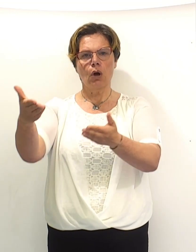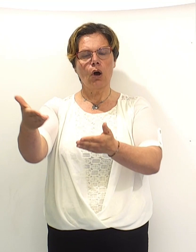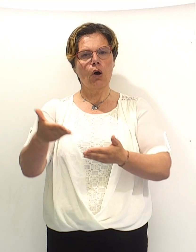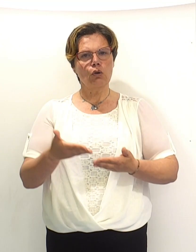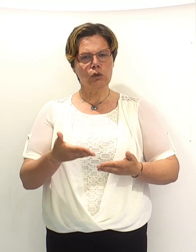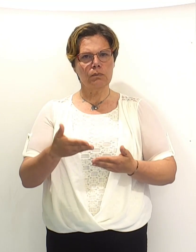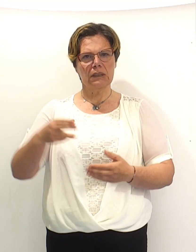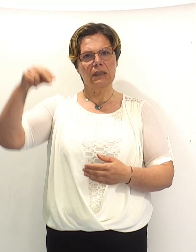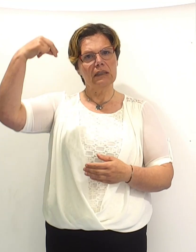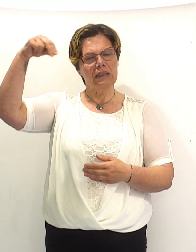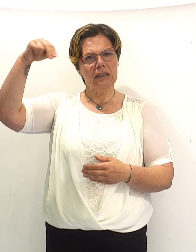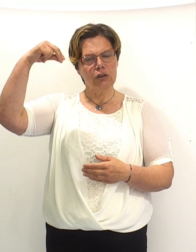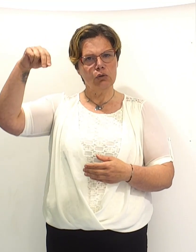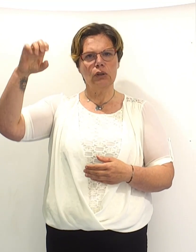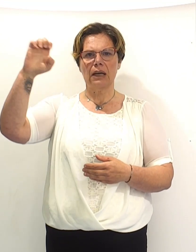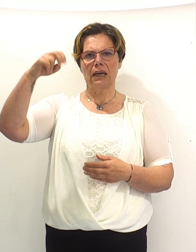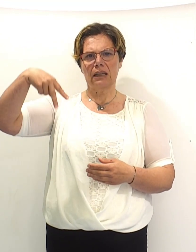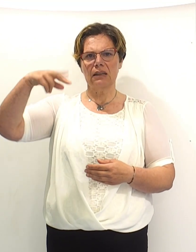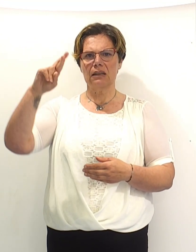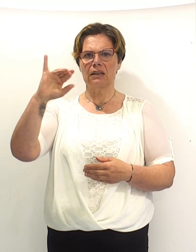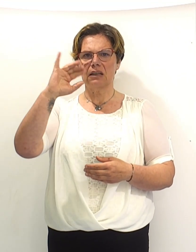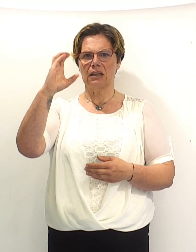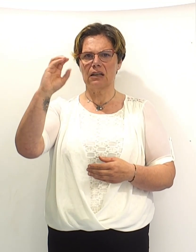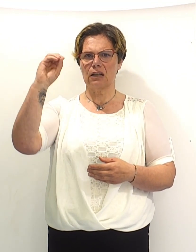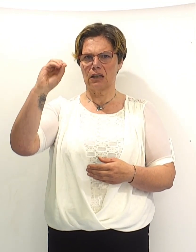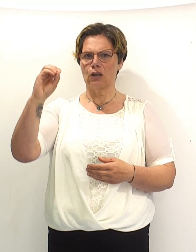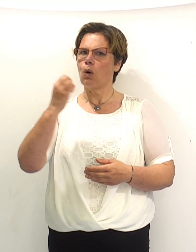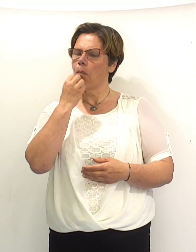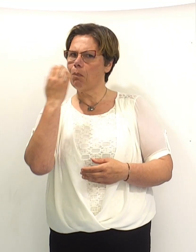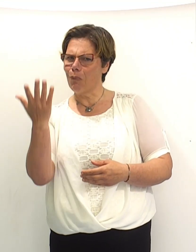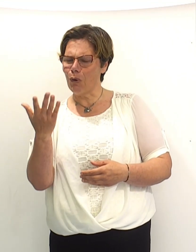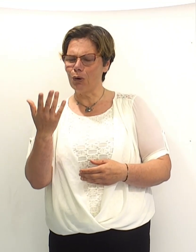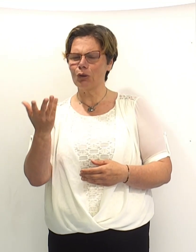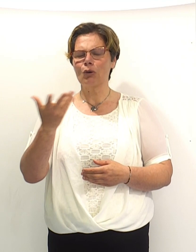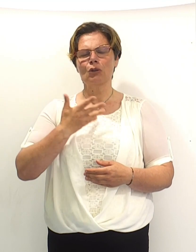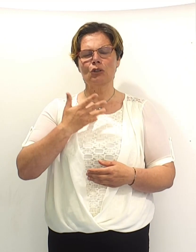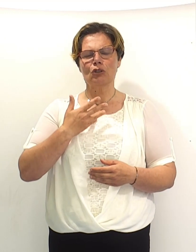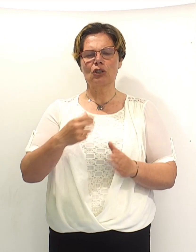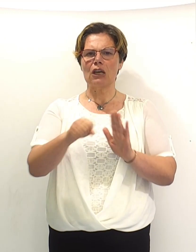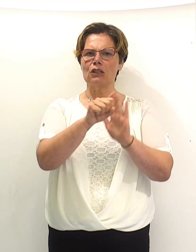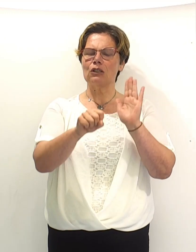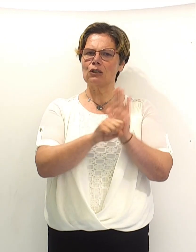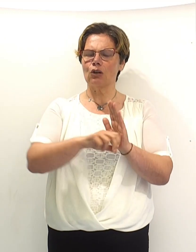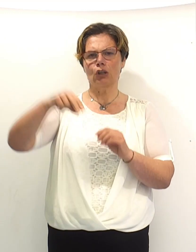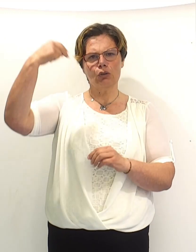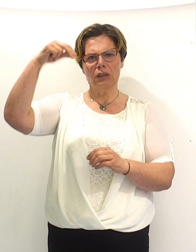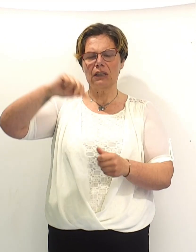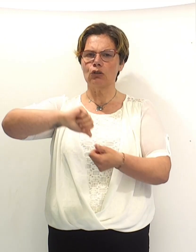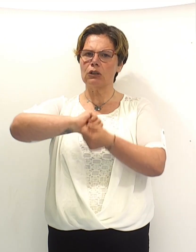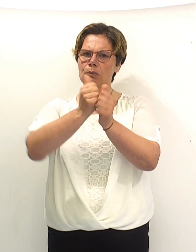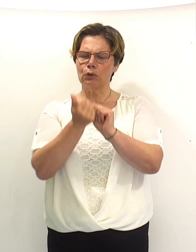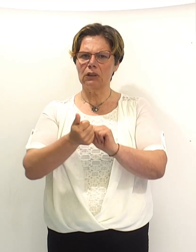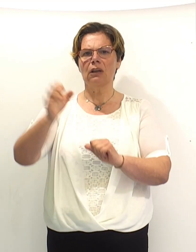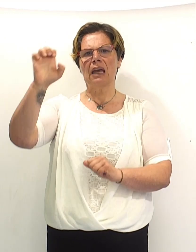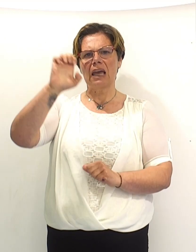del direttore Enrico Buono, lo storico direttore sportivo dell'Ischia Calcio